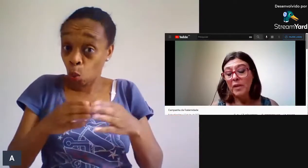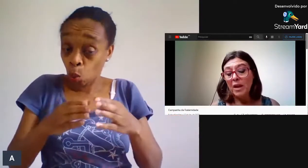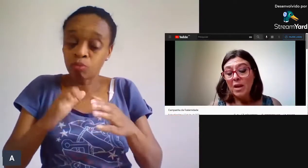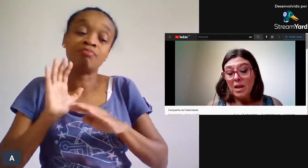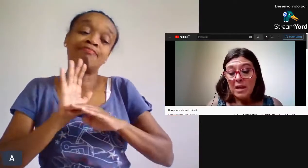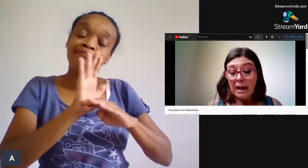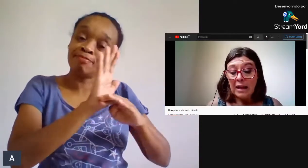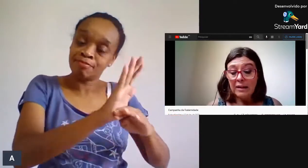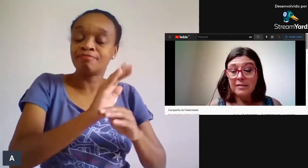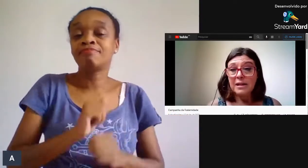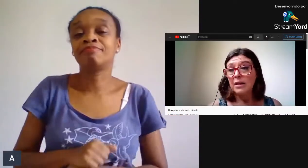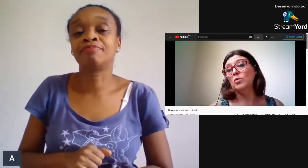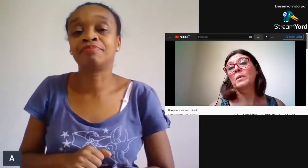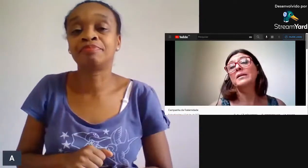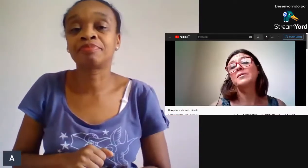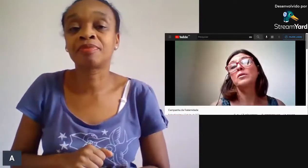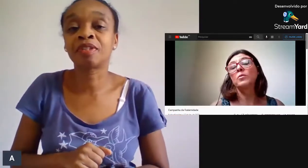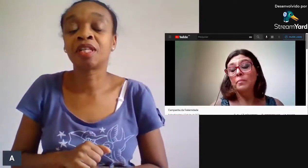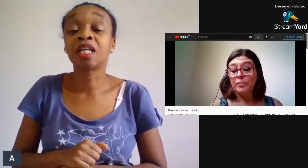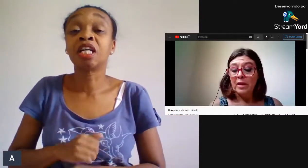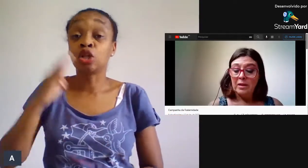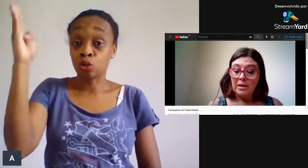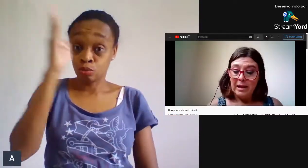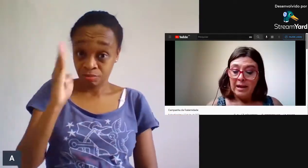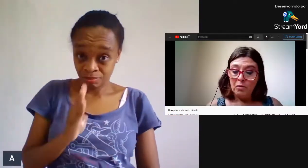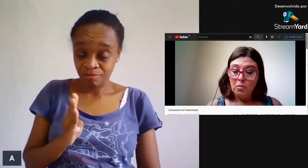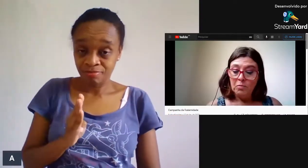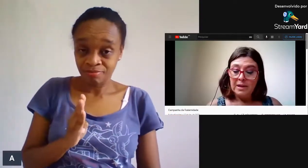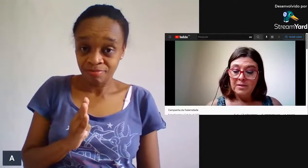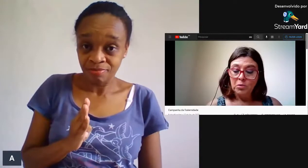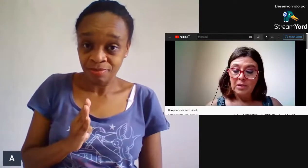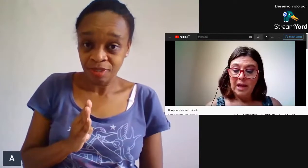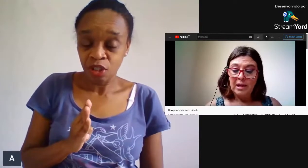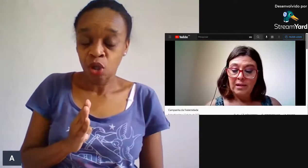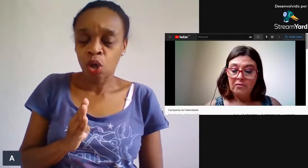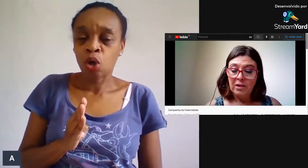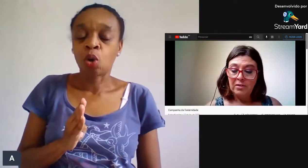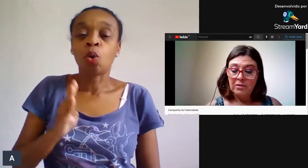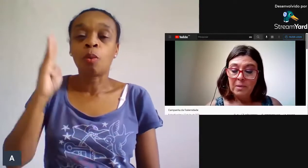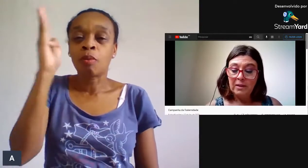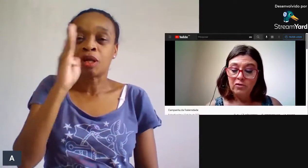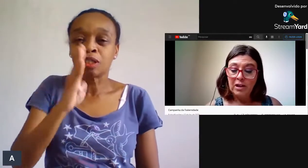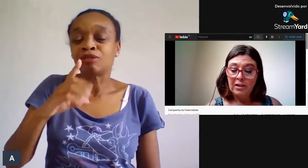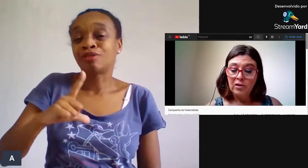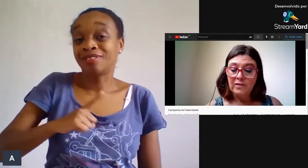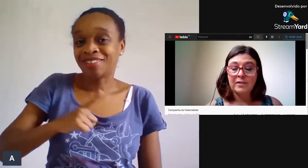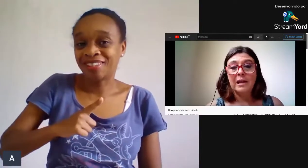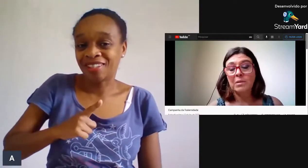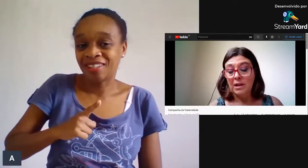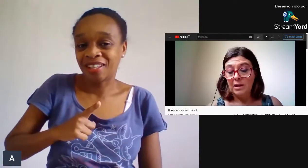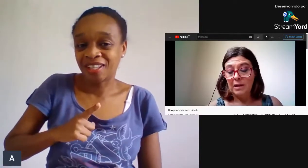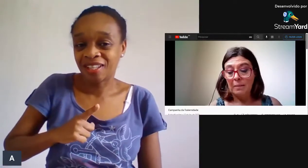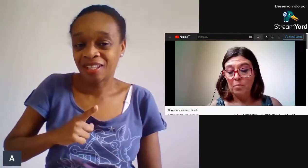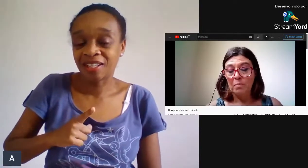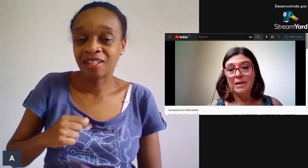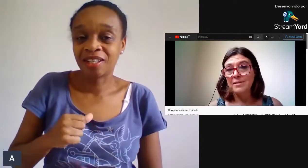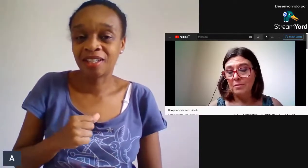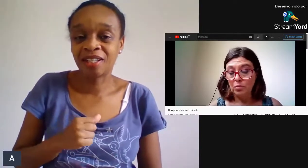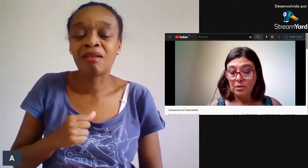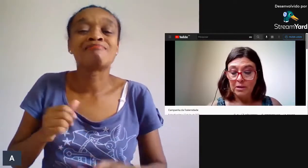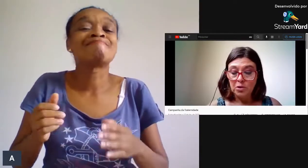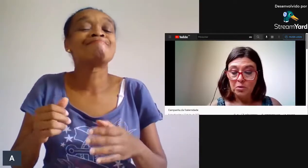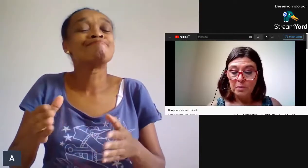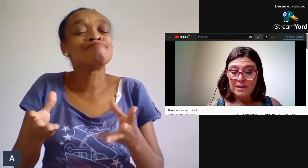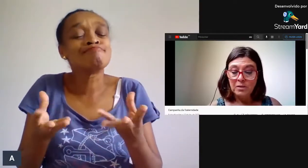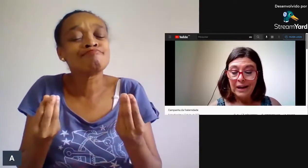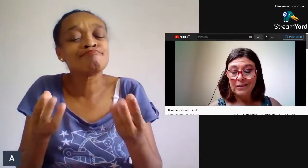universo. E a Caritas aqui no Brasil, como o Brasil tem, infelizmente, né, a gente sabe que a pobreza é